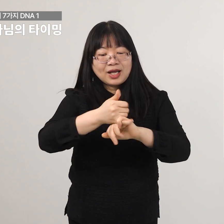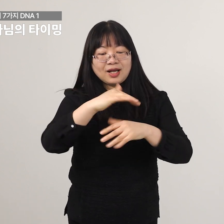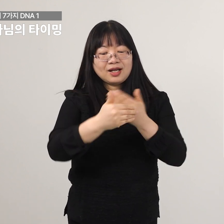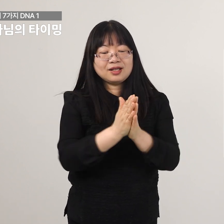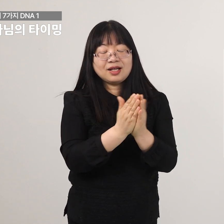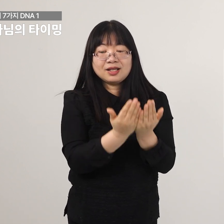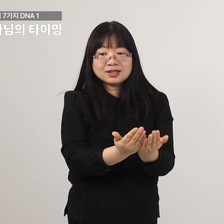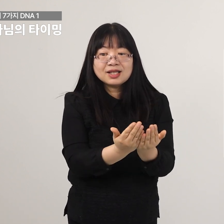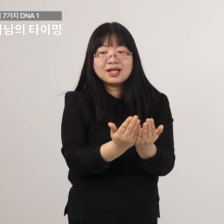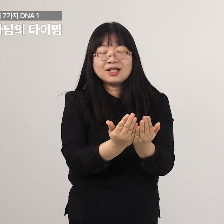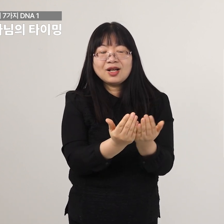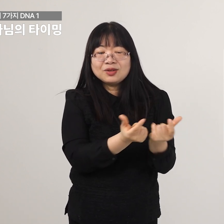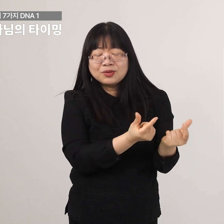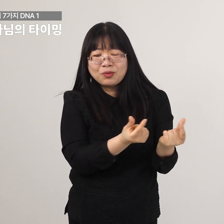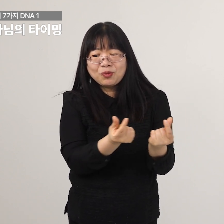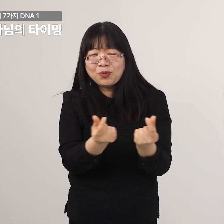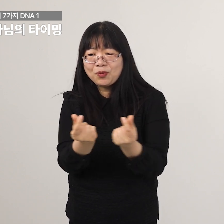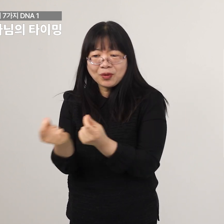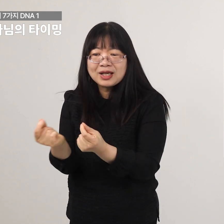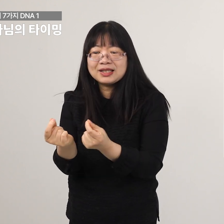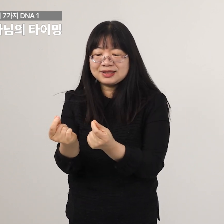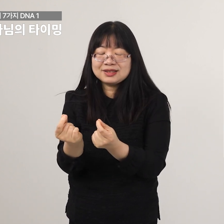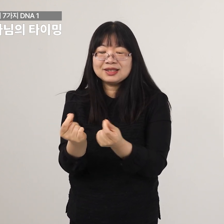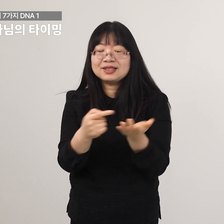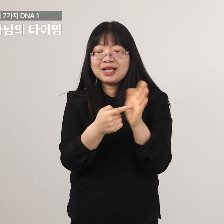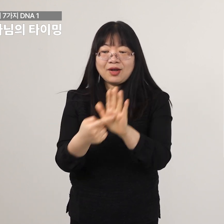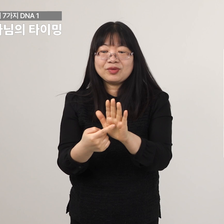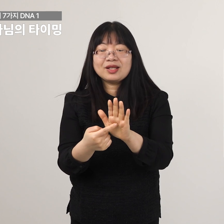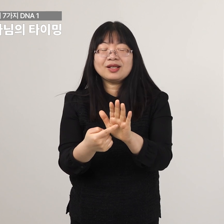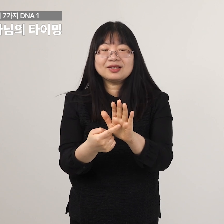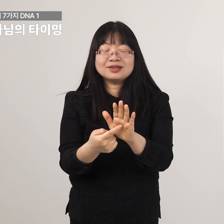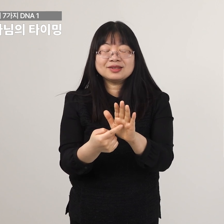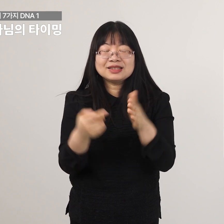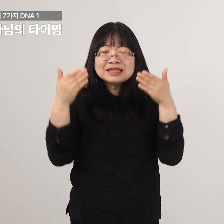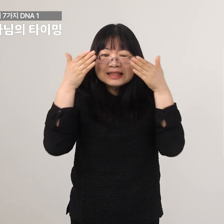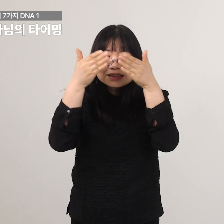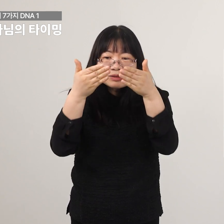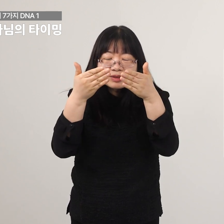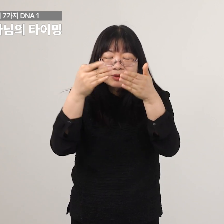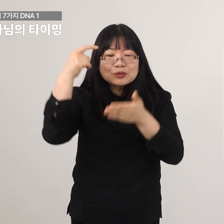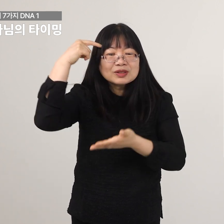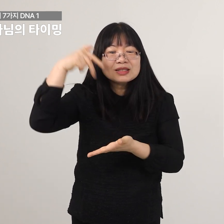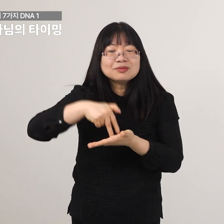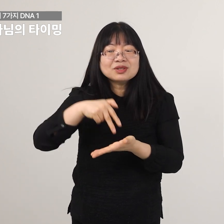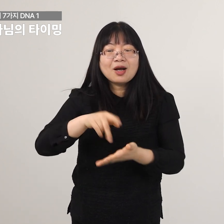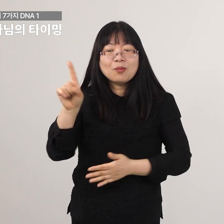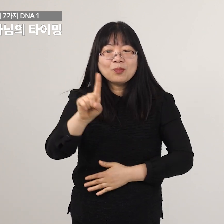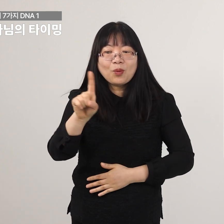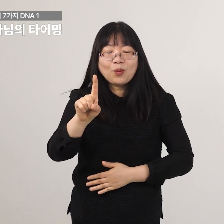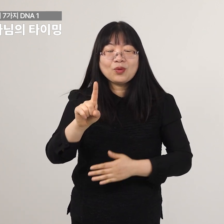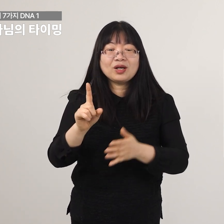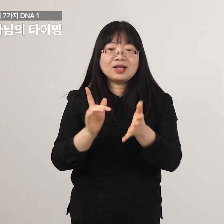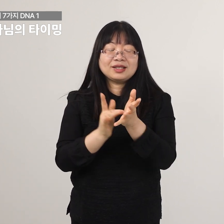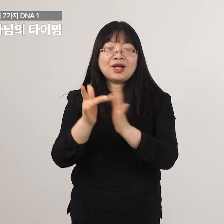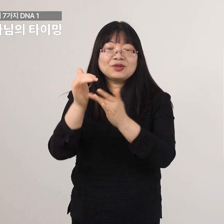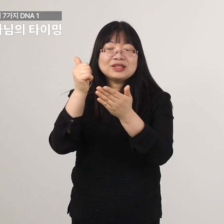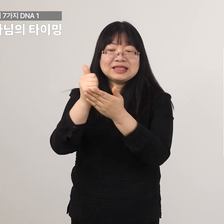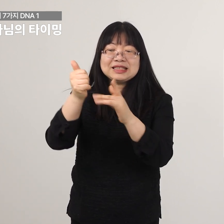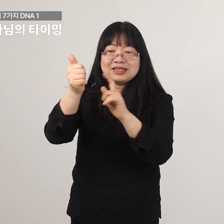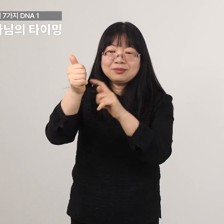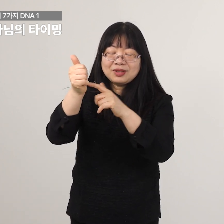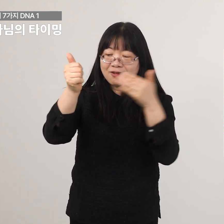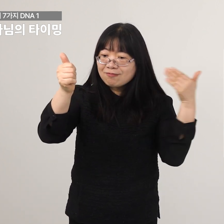성경의 일관된 관점과 일관된 초점이 나를